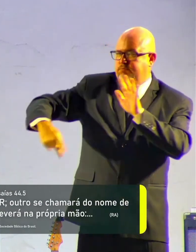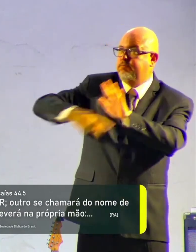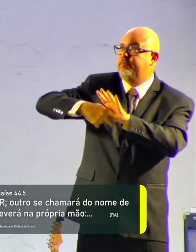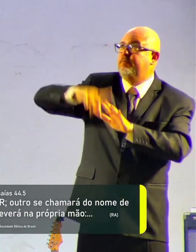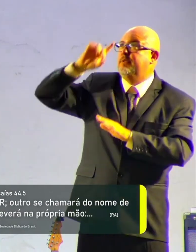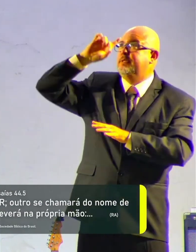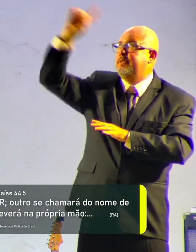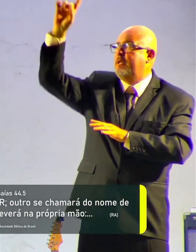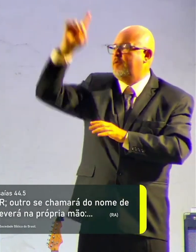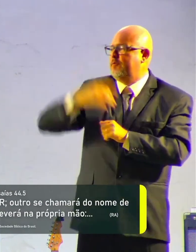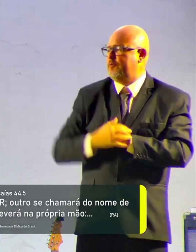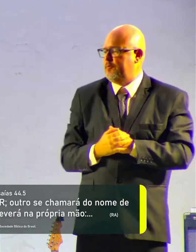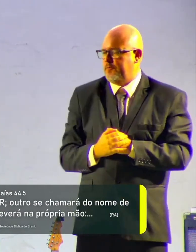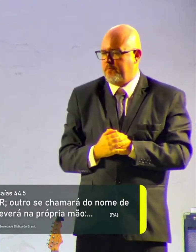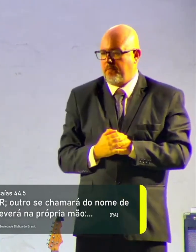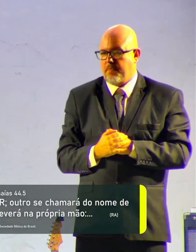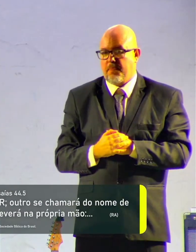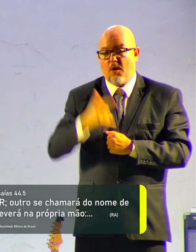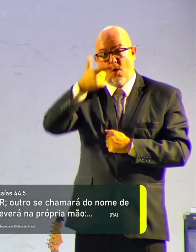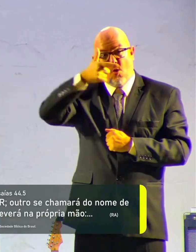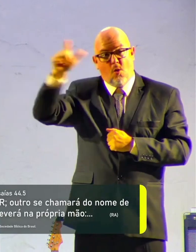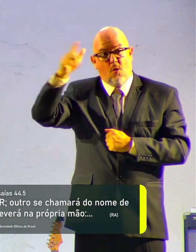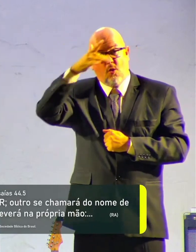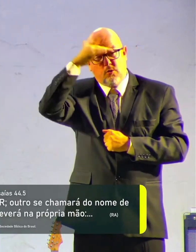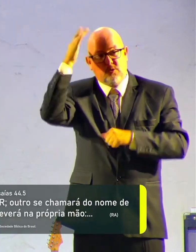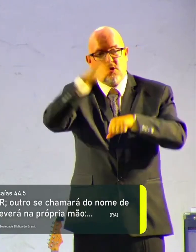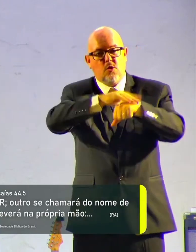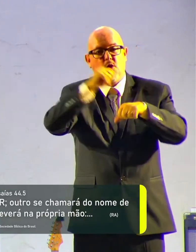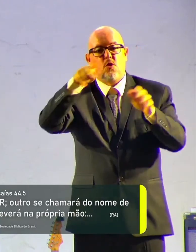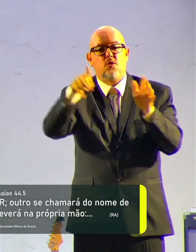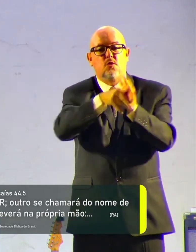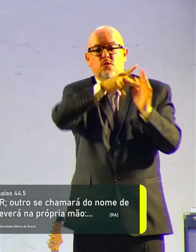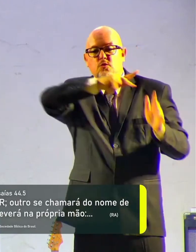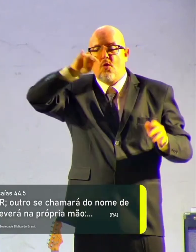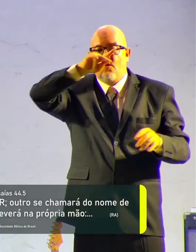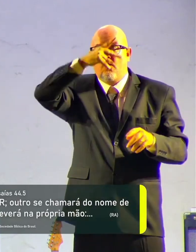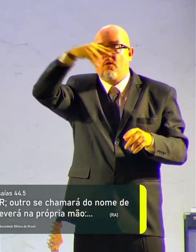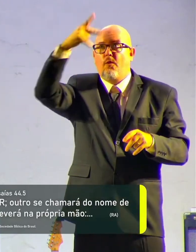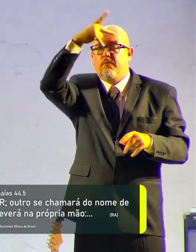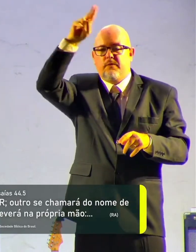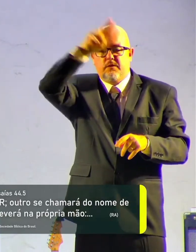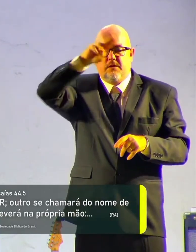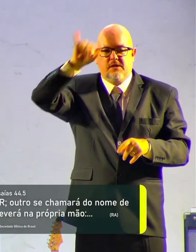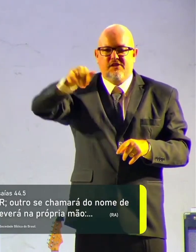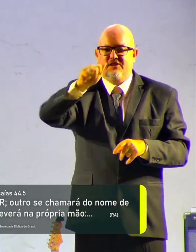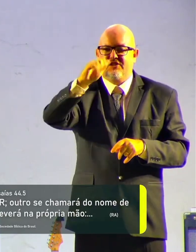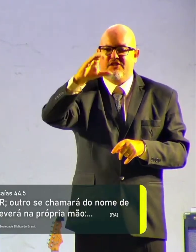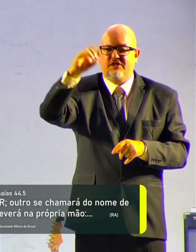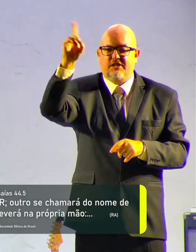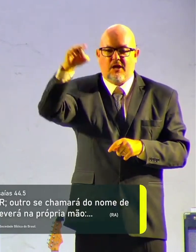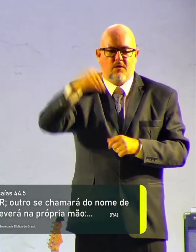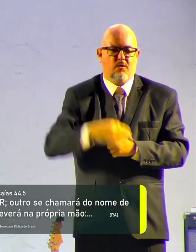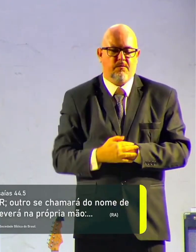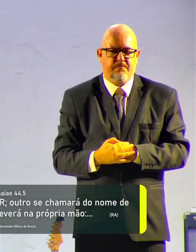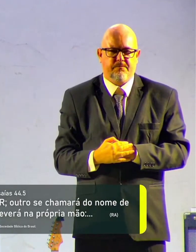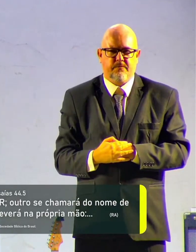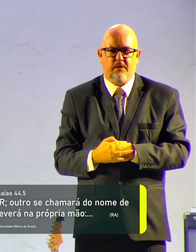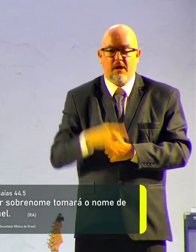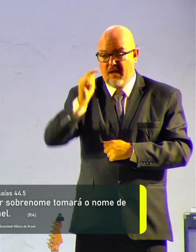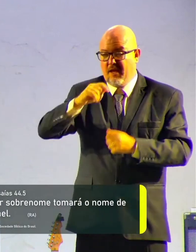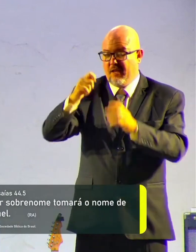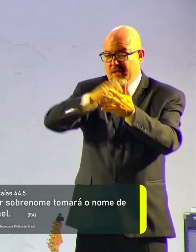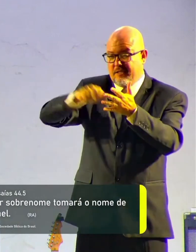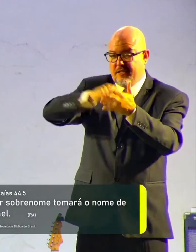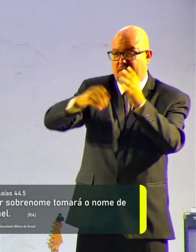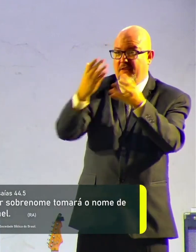Senhor. O outro se chamará do nome de Jacó. O outro ainda escreverá na própria